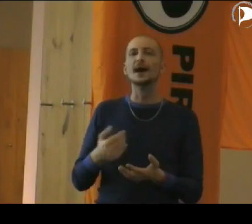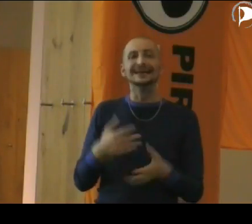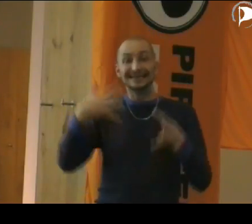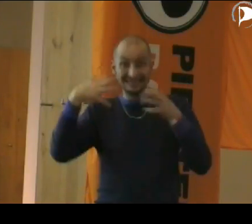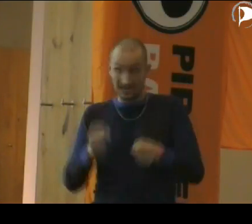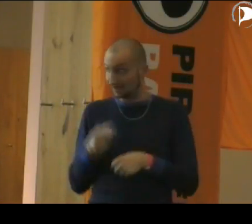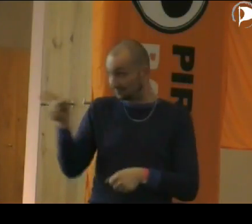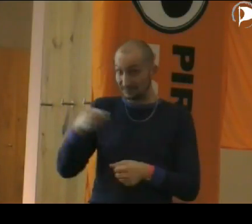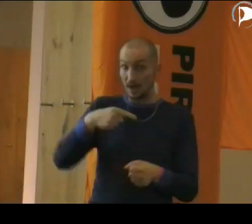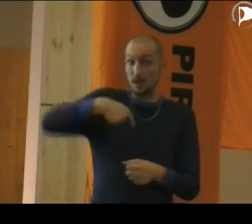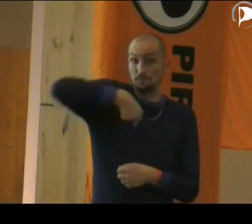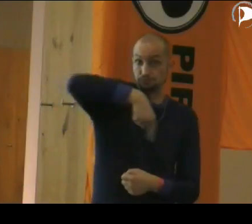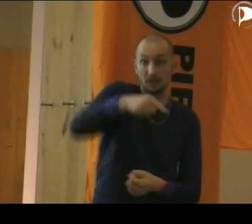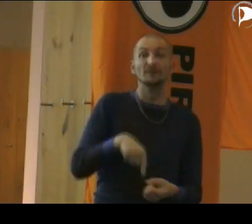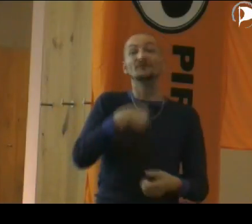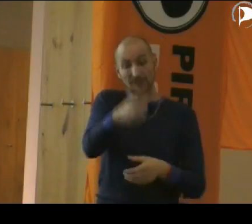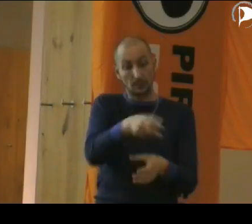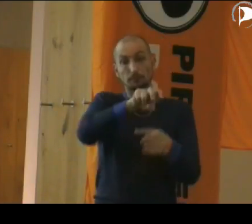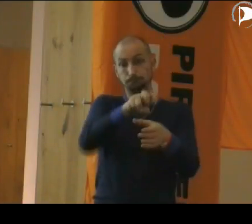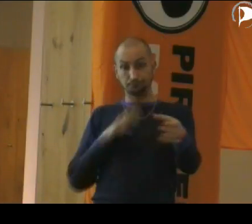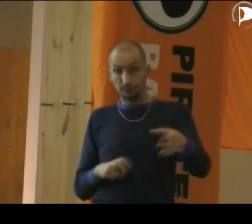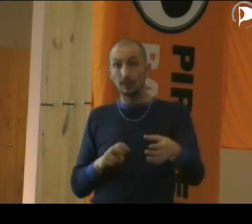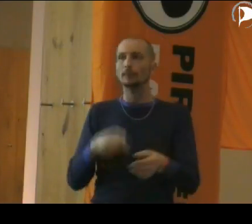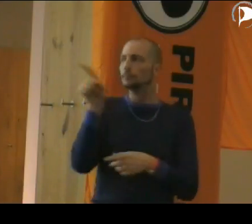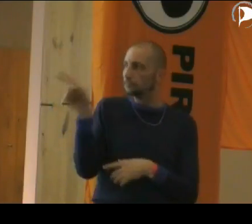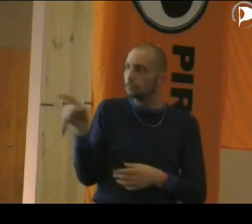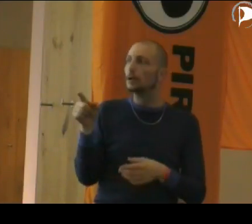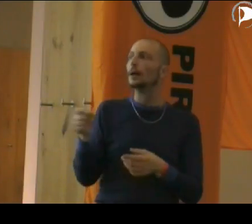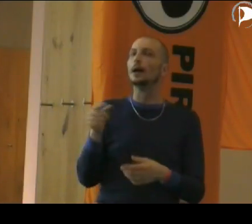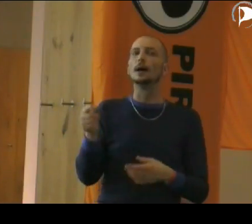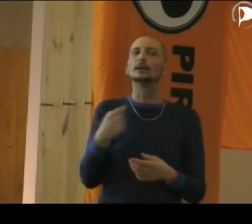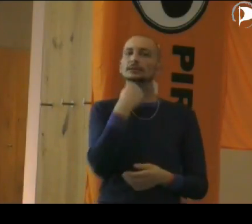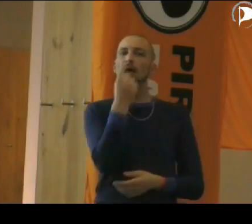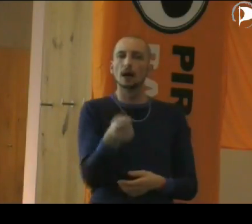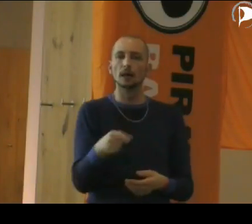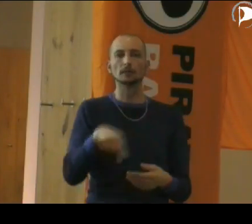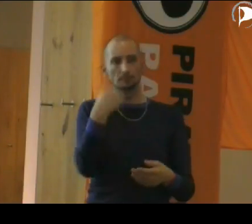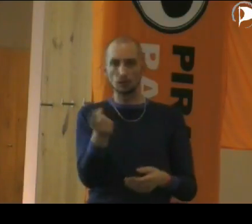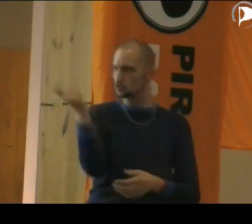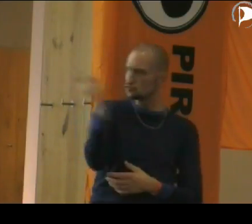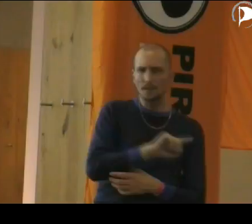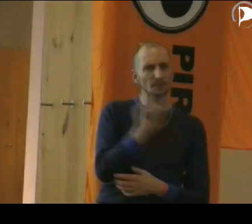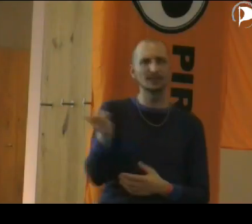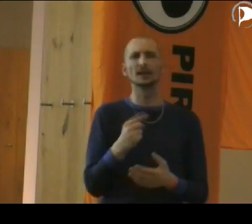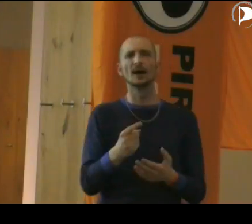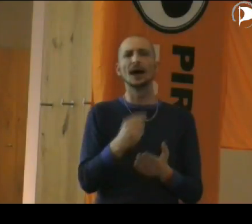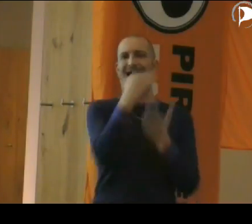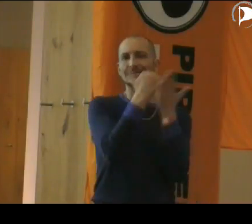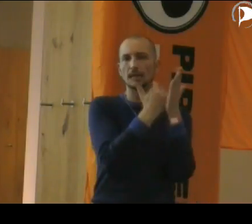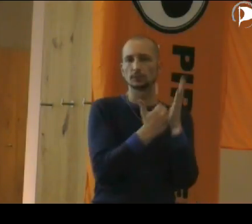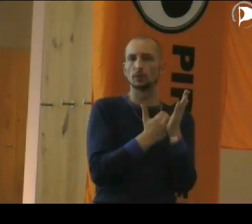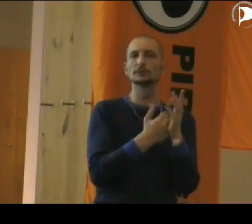und auch ansonsten hat sie schon gedacht dass so etwas angekündigt im sandkasten oder zur satzungs konkurrenzen dass mit stuttgart